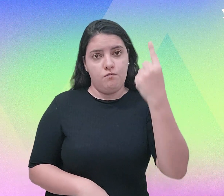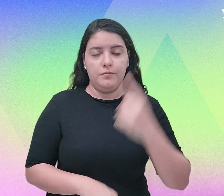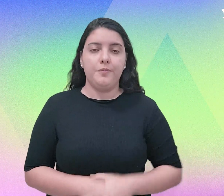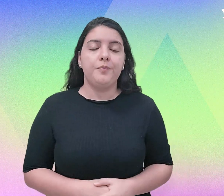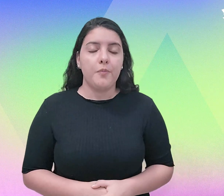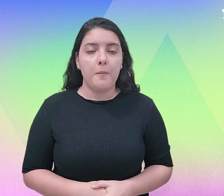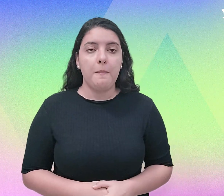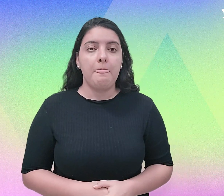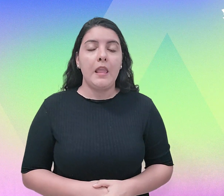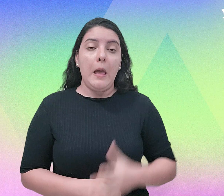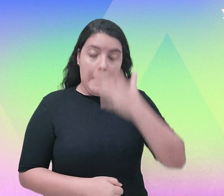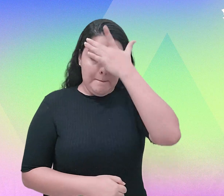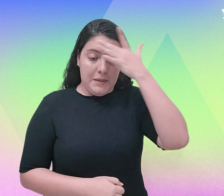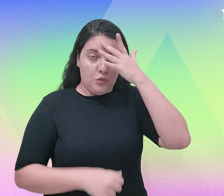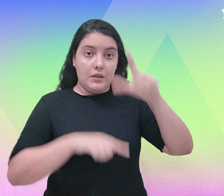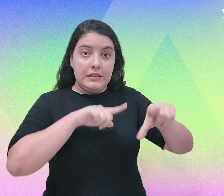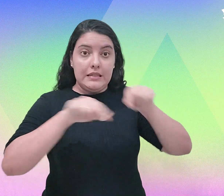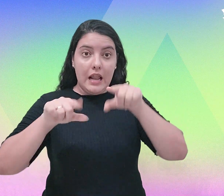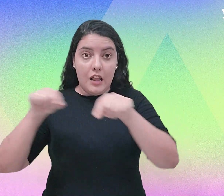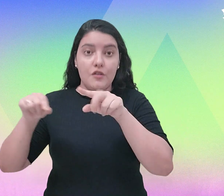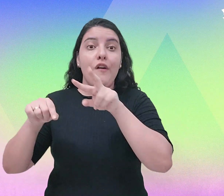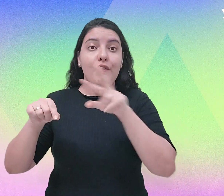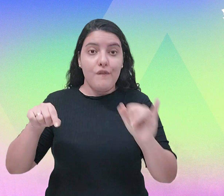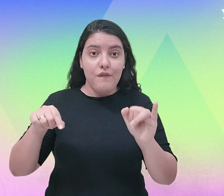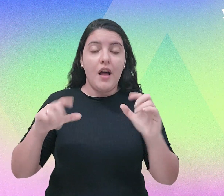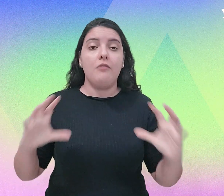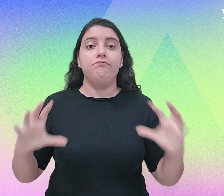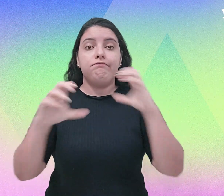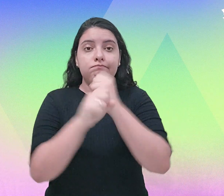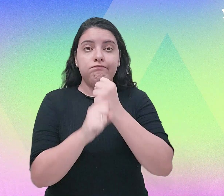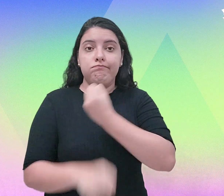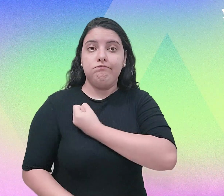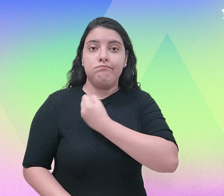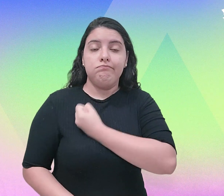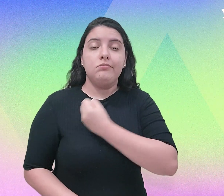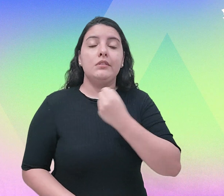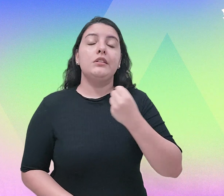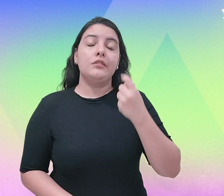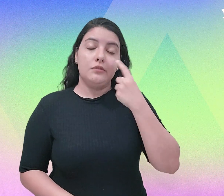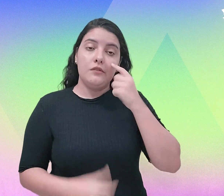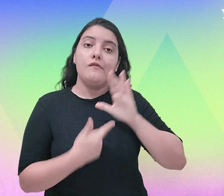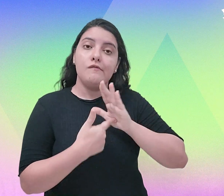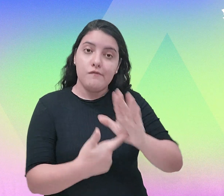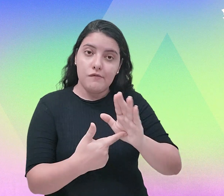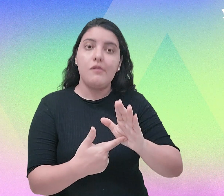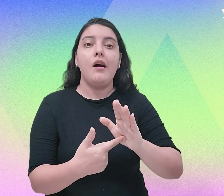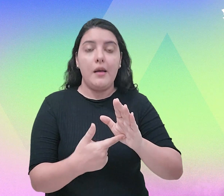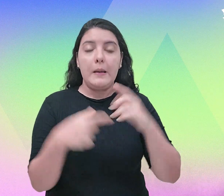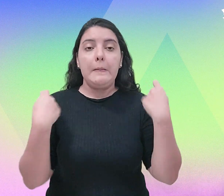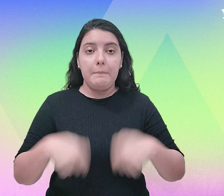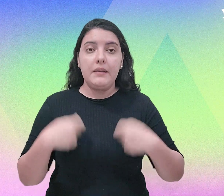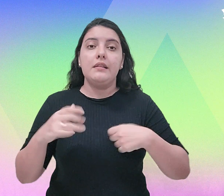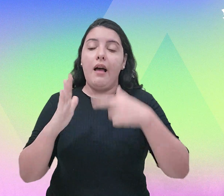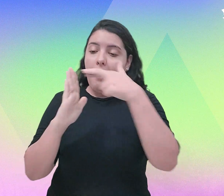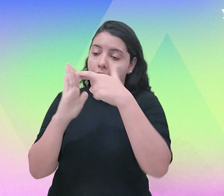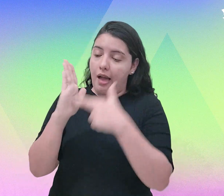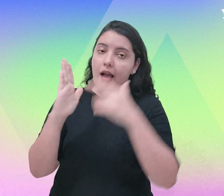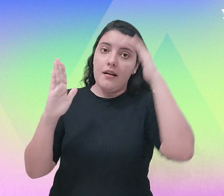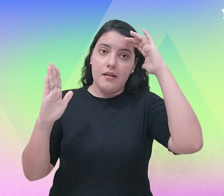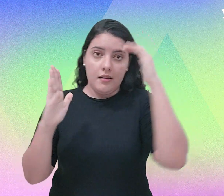serão classificados por uma ordem de pontuação conforme apresentado no item 01 desde que atenda os requisitos conforme ações do